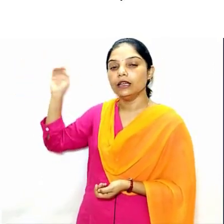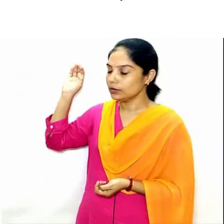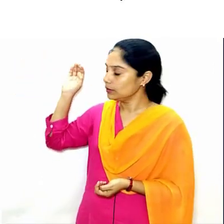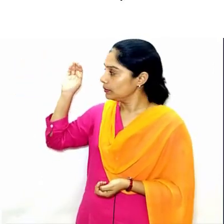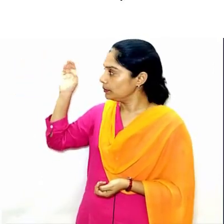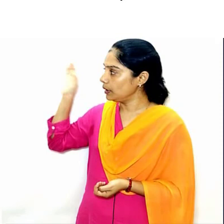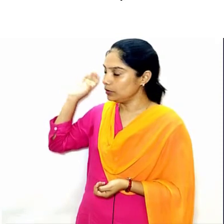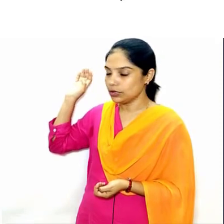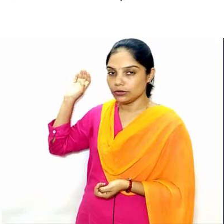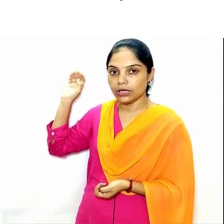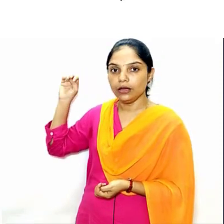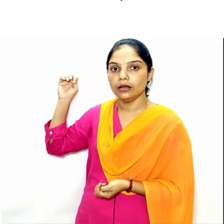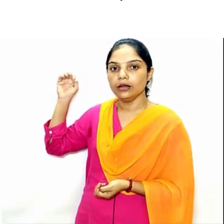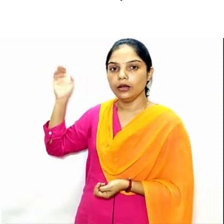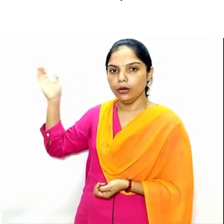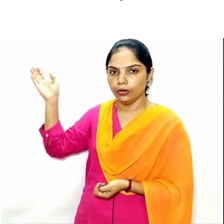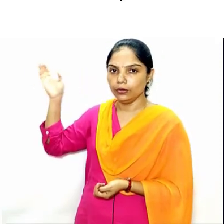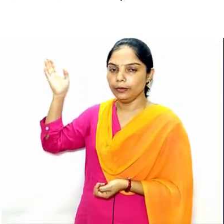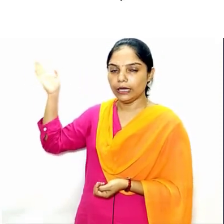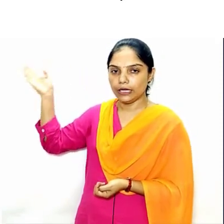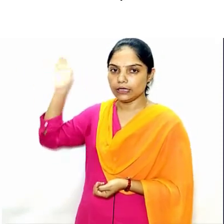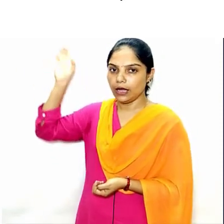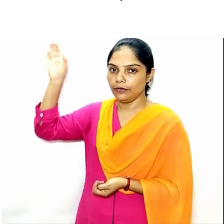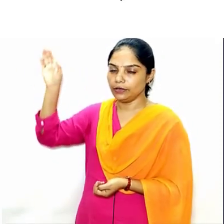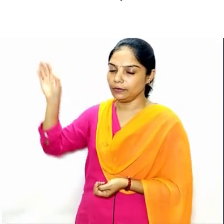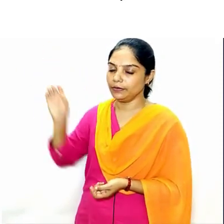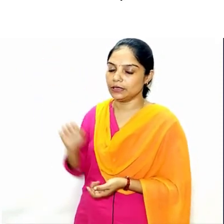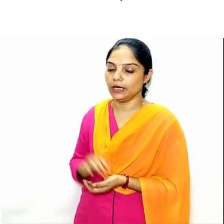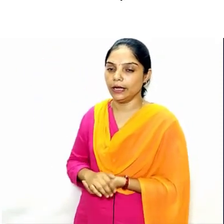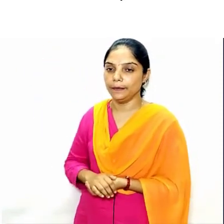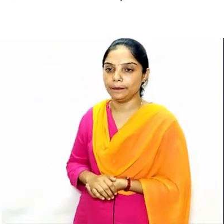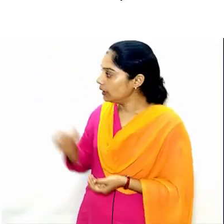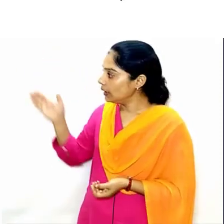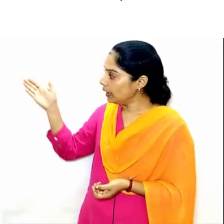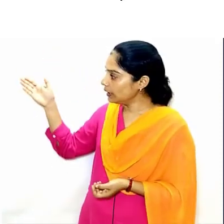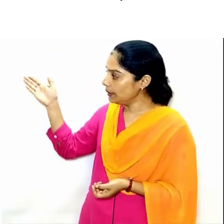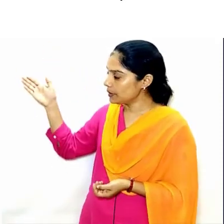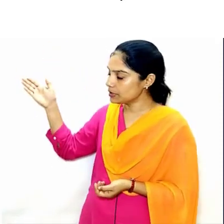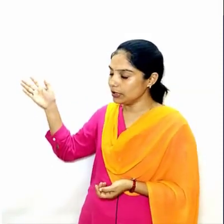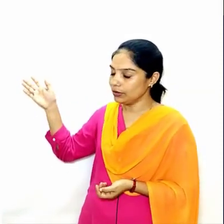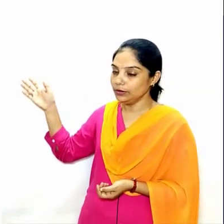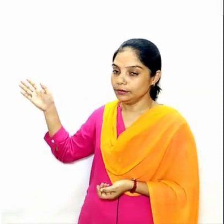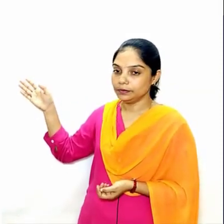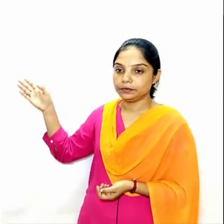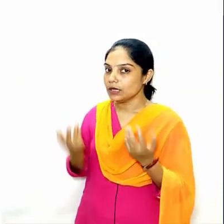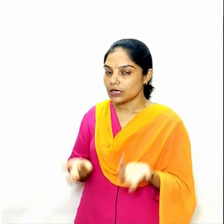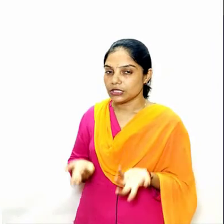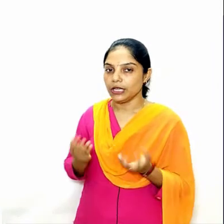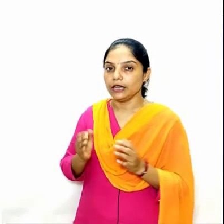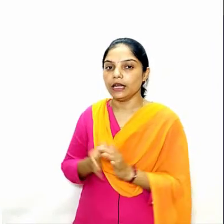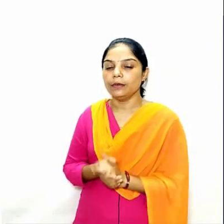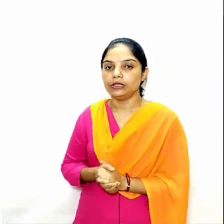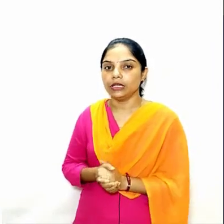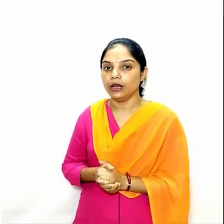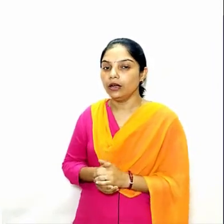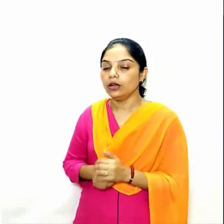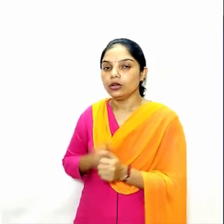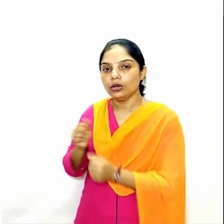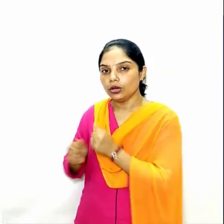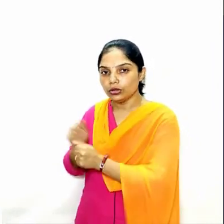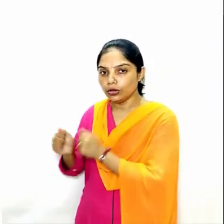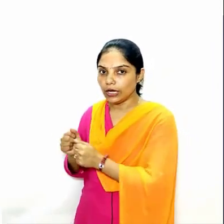था, भालू ने सोचा, ओ मैं किस आफत में फंस गया। अगला प्रश्न देखो, शेर का